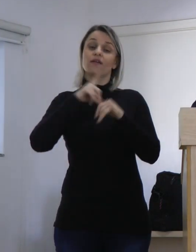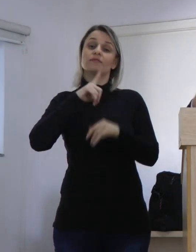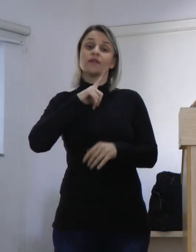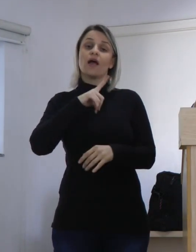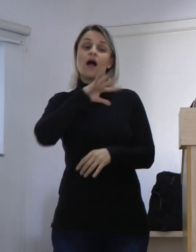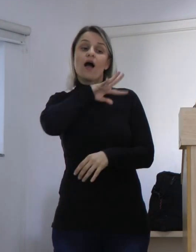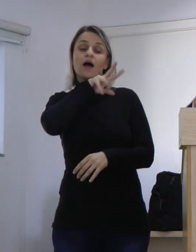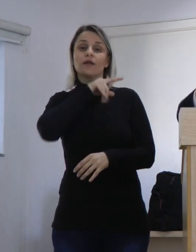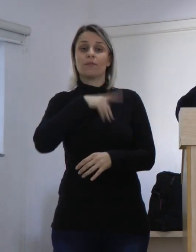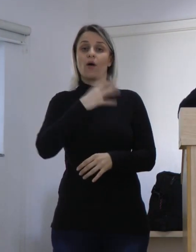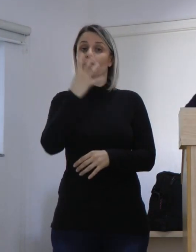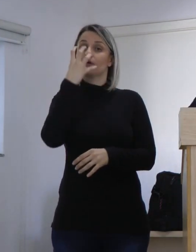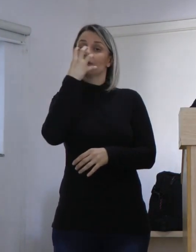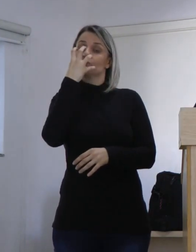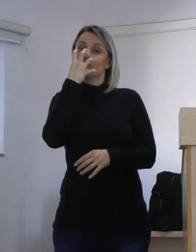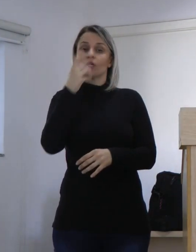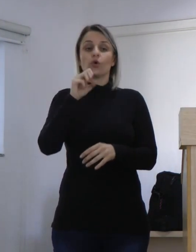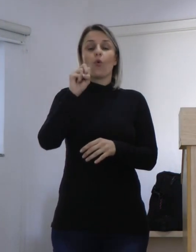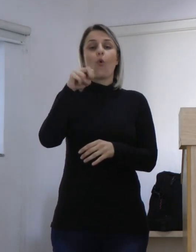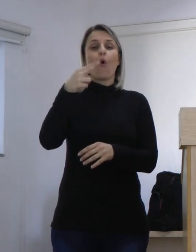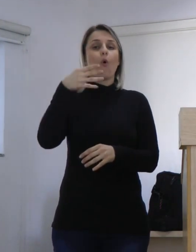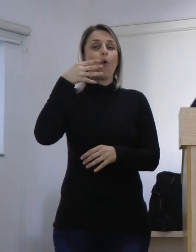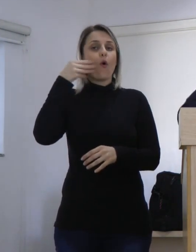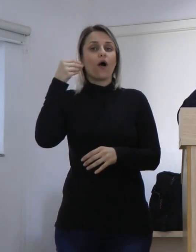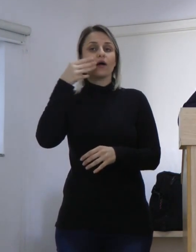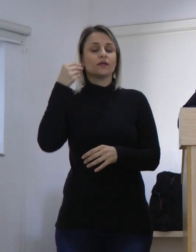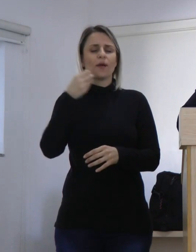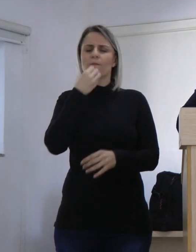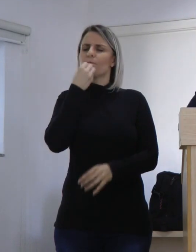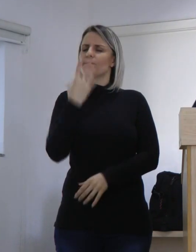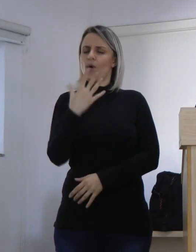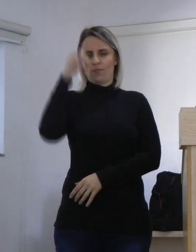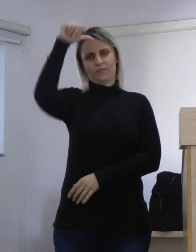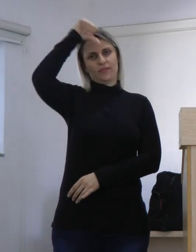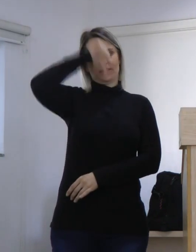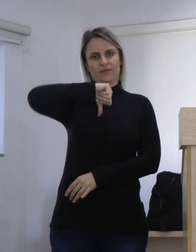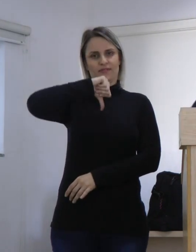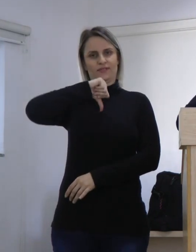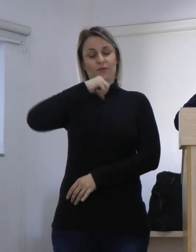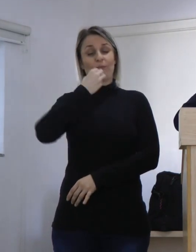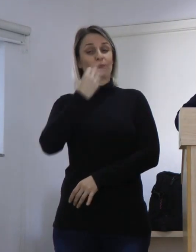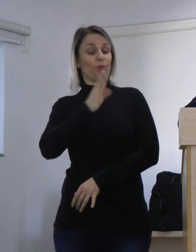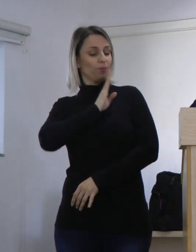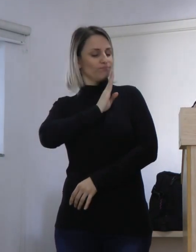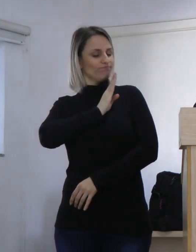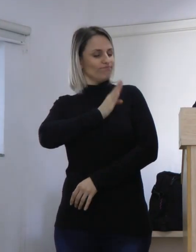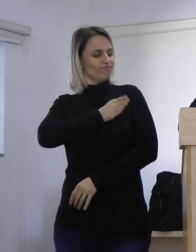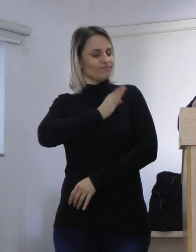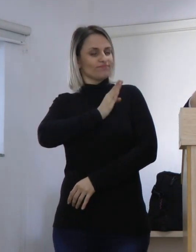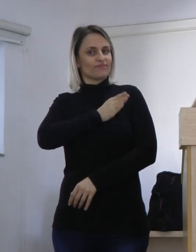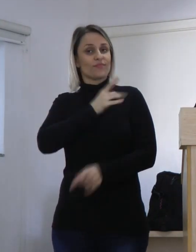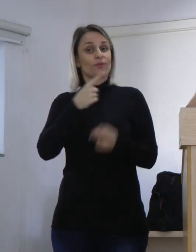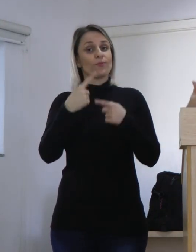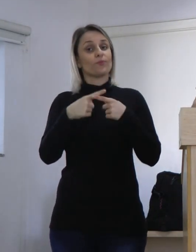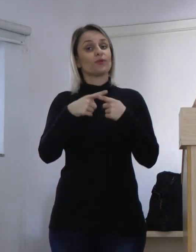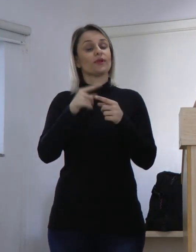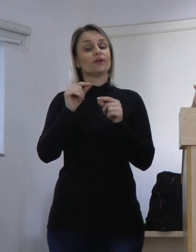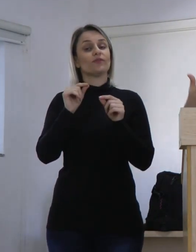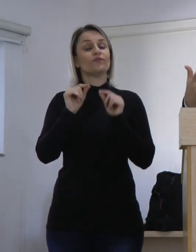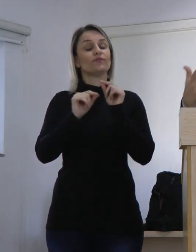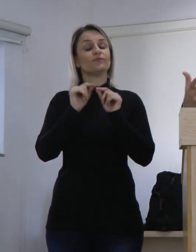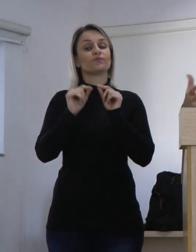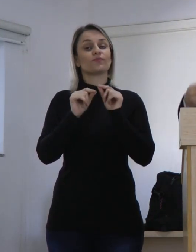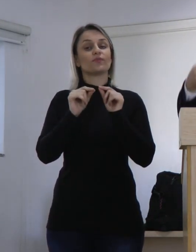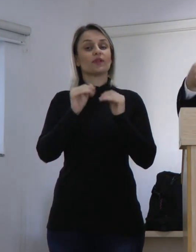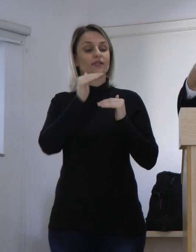é ótimo para cuidar da depressão. É ótimo para o coração, porque nós desenvolvemos o amor,